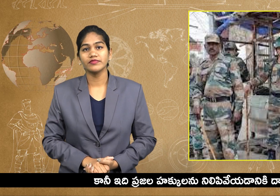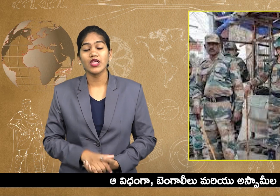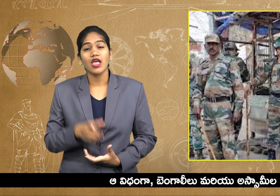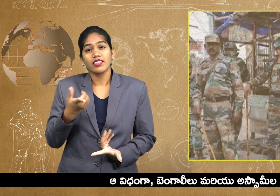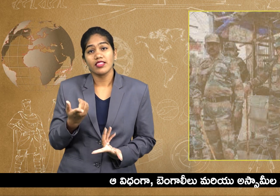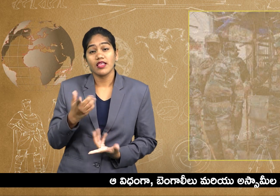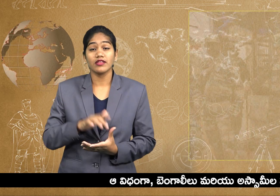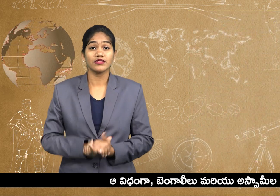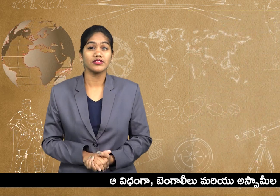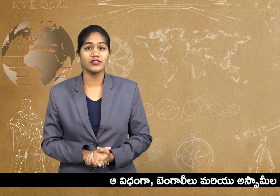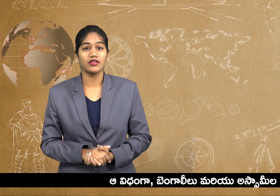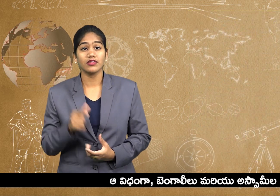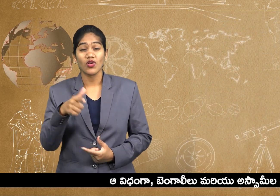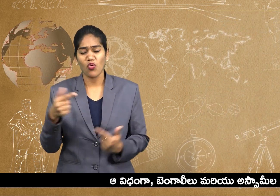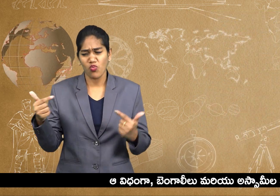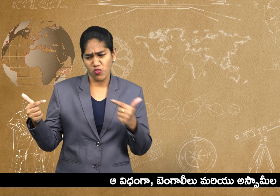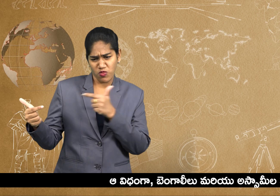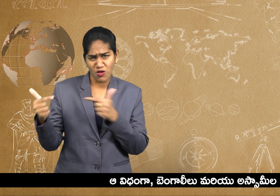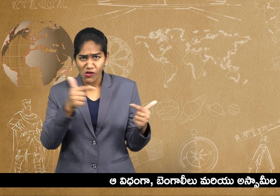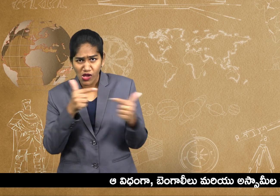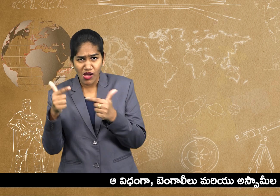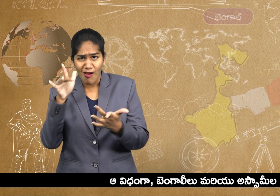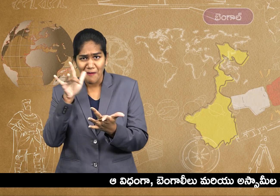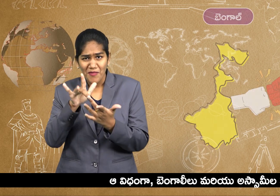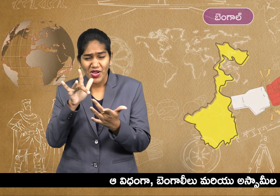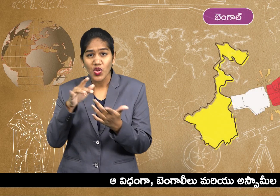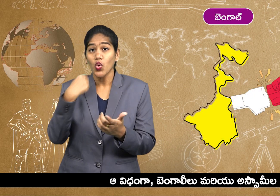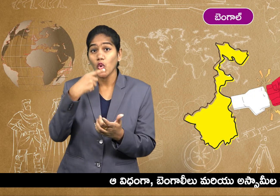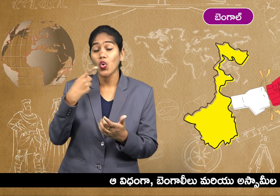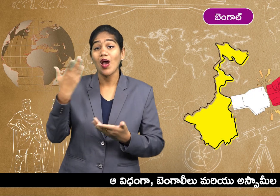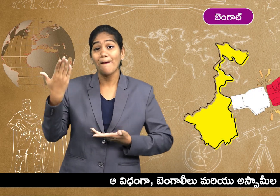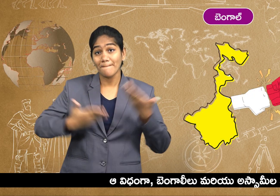ఆ విధంగా బెంగాలీలు మరియు అస్సామీల మధ్య